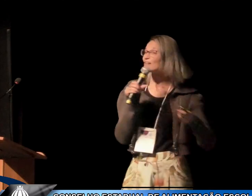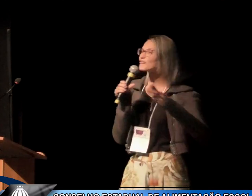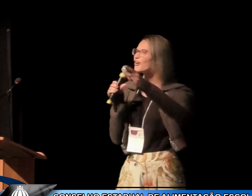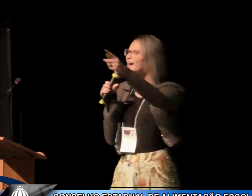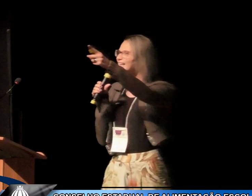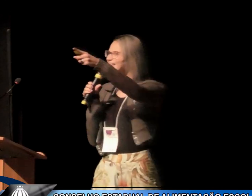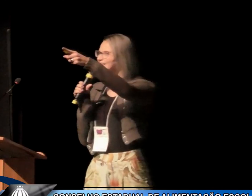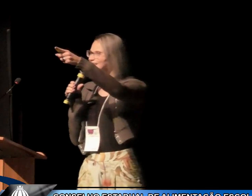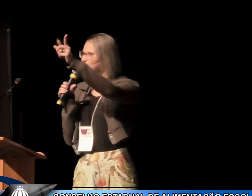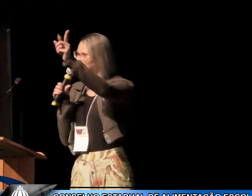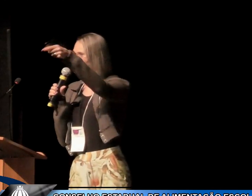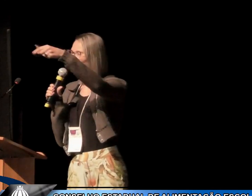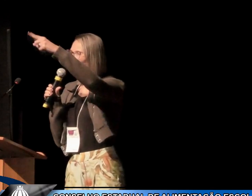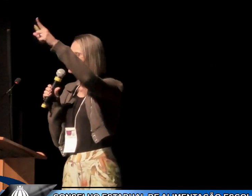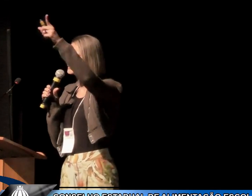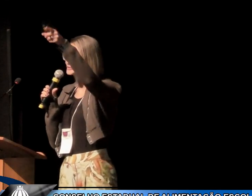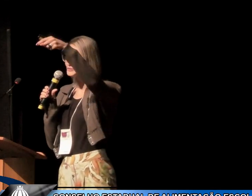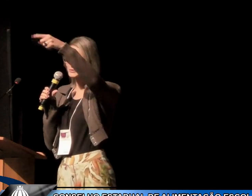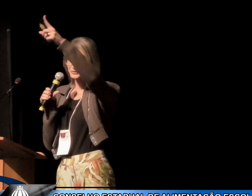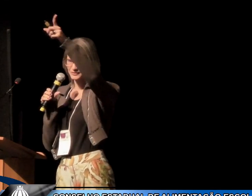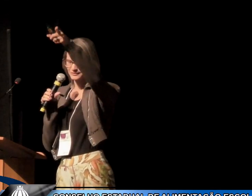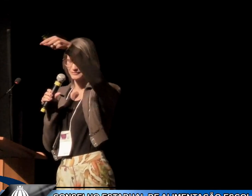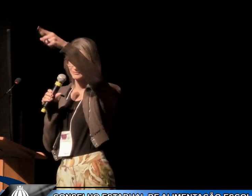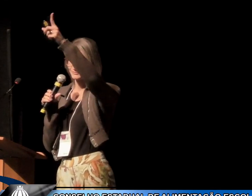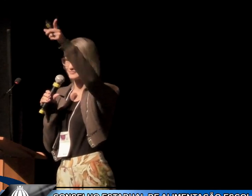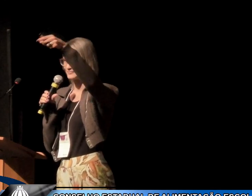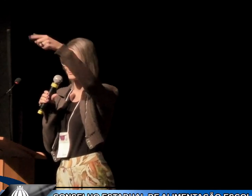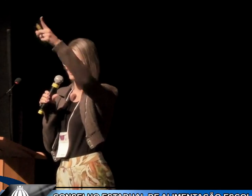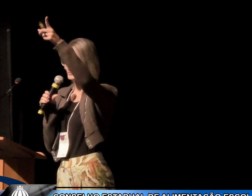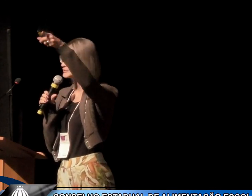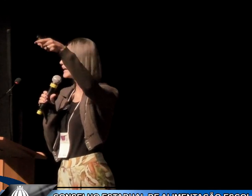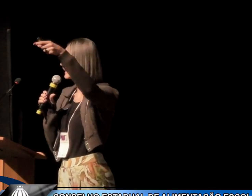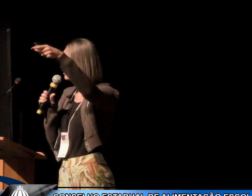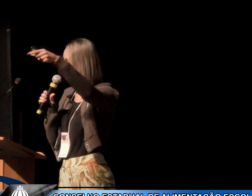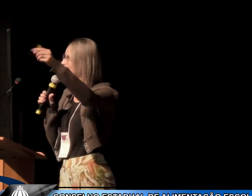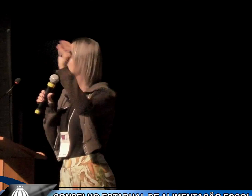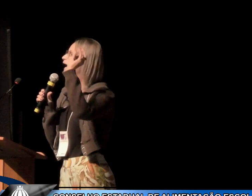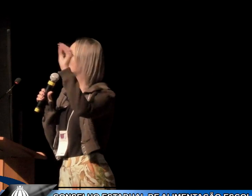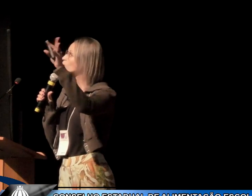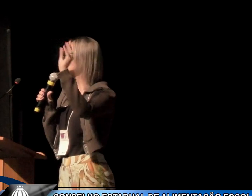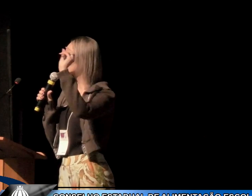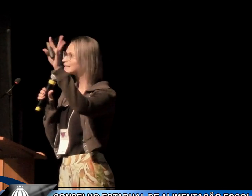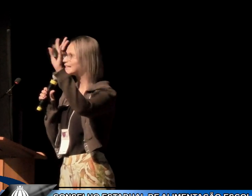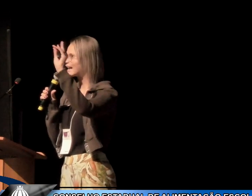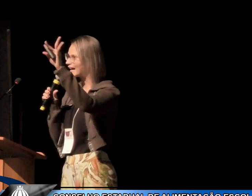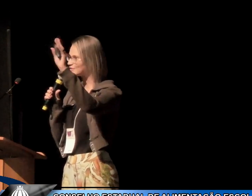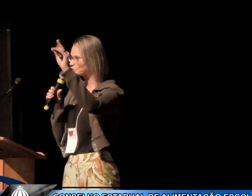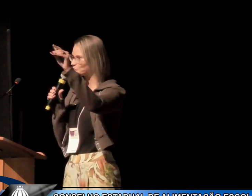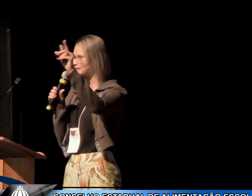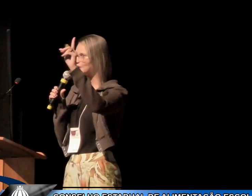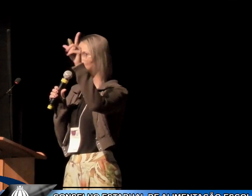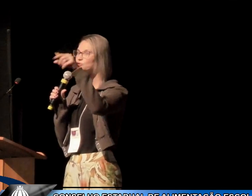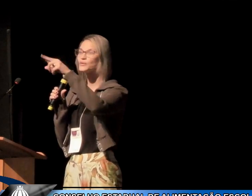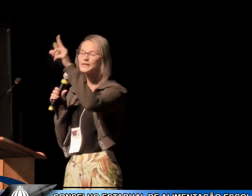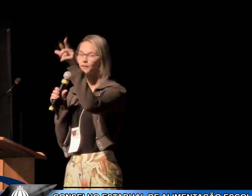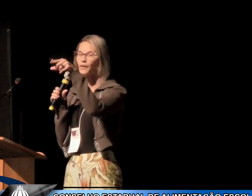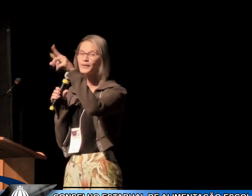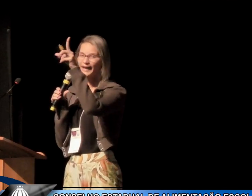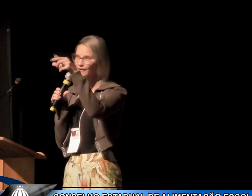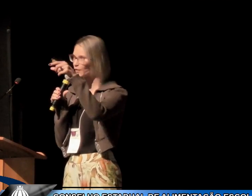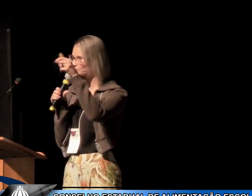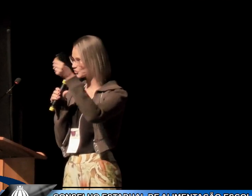lá fora fica rolando no no telão alguns materiais disponíveis